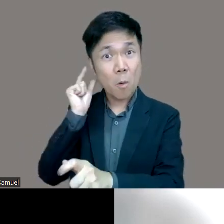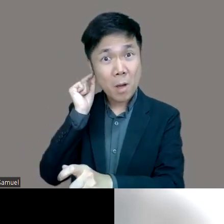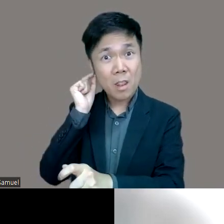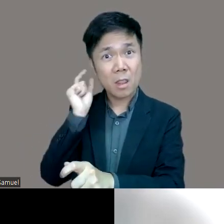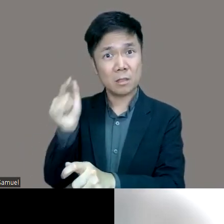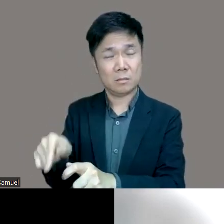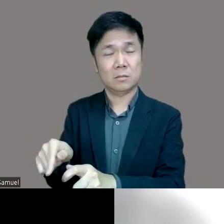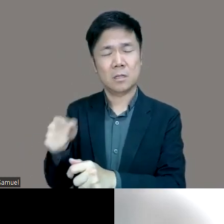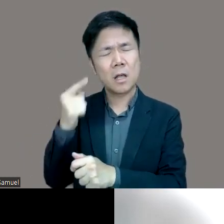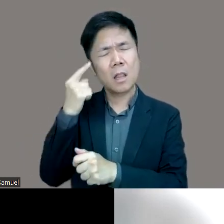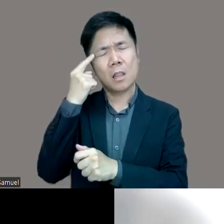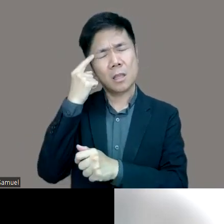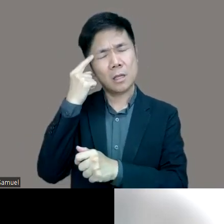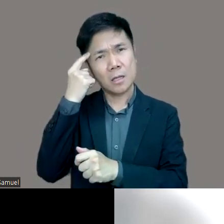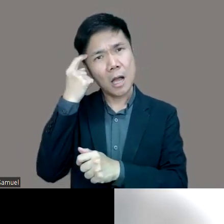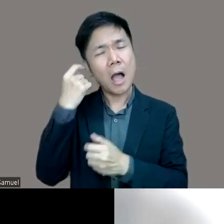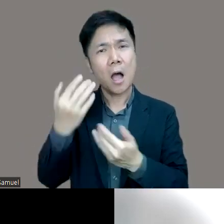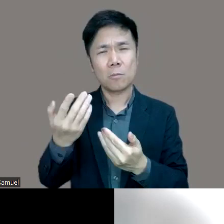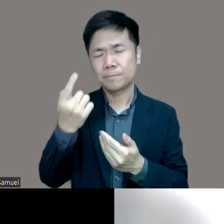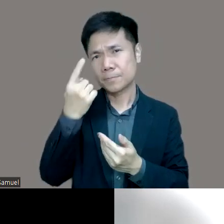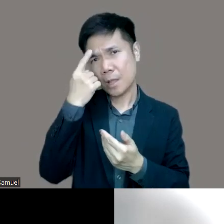et je